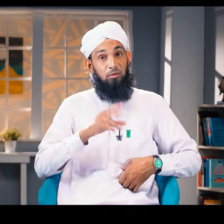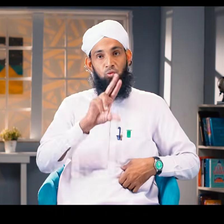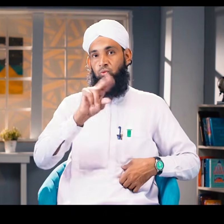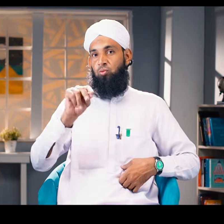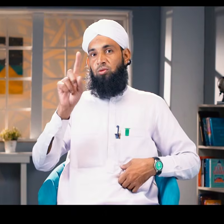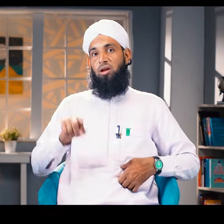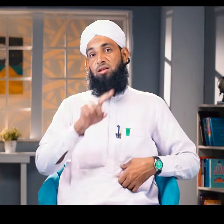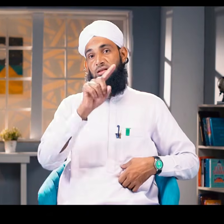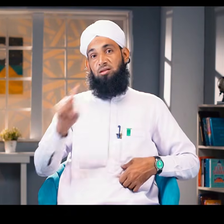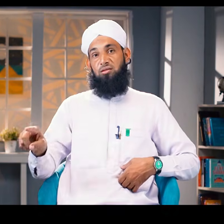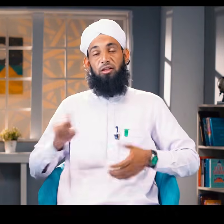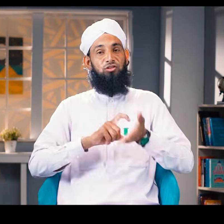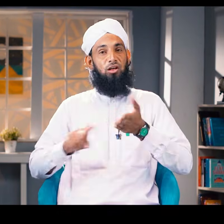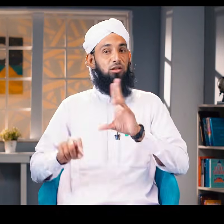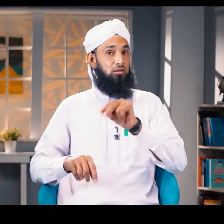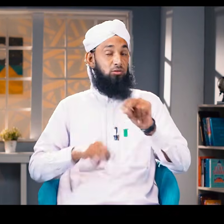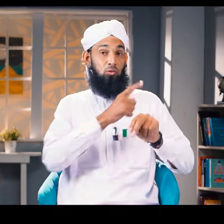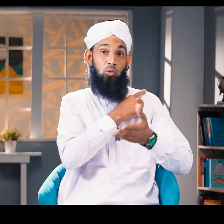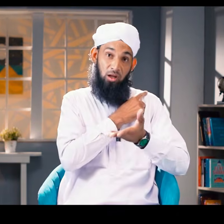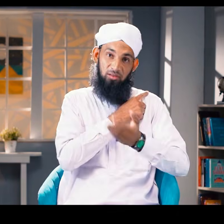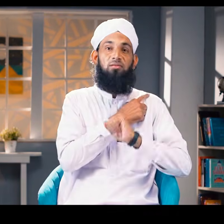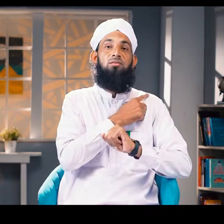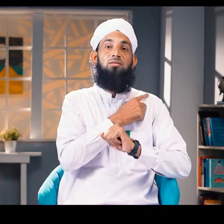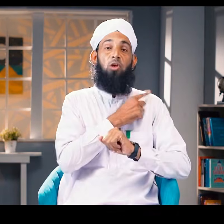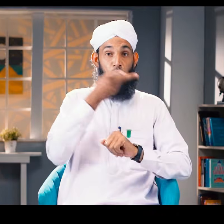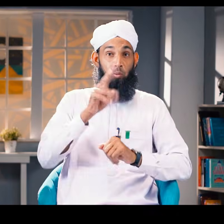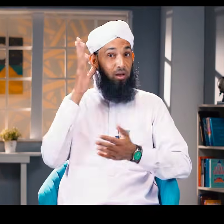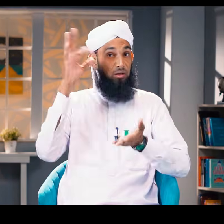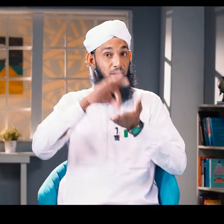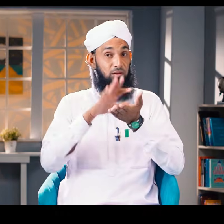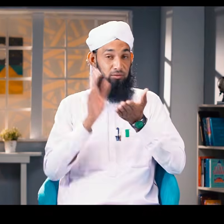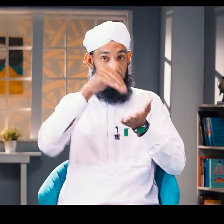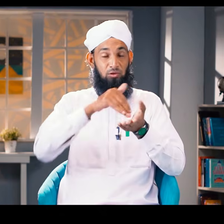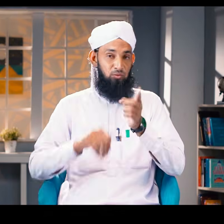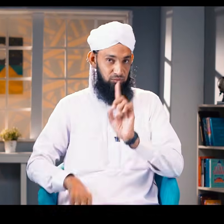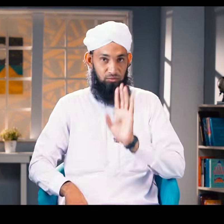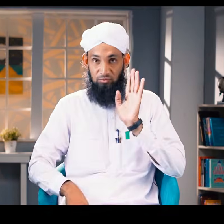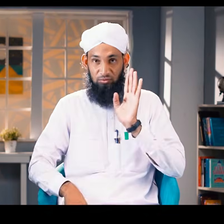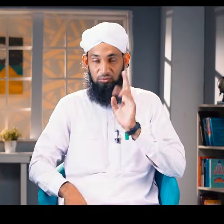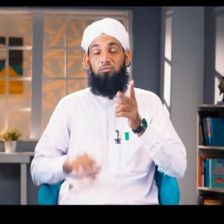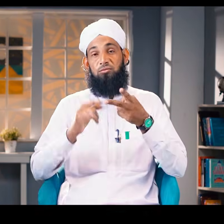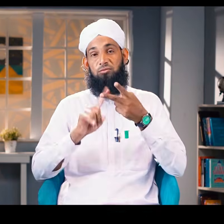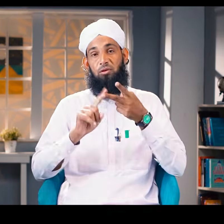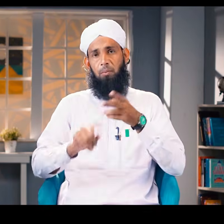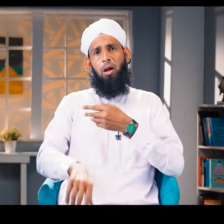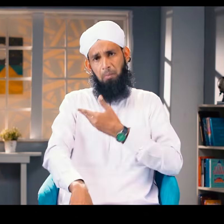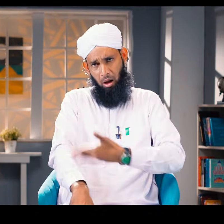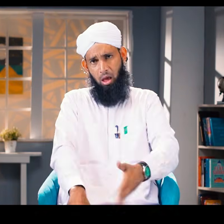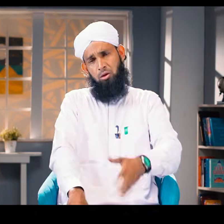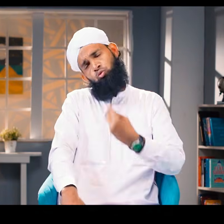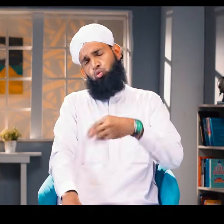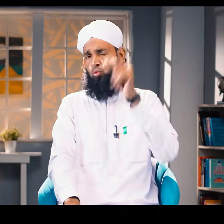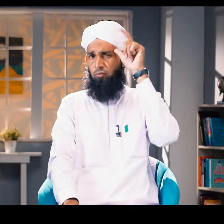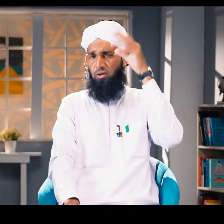پڑھنا مکروہ تحریمی ہے، ناجائز و گناہ ہے، یعنی اگر دوبارہ پڑھنی ہوگی۔ یعنی آستین نیچے ہے تو نیچے رہنے دیں، اور پینٹ بھی